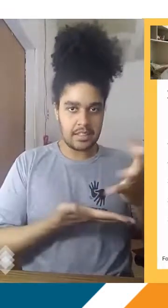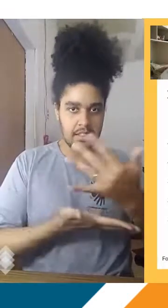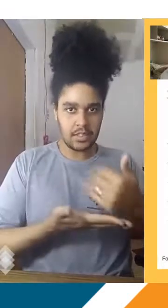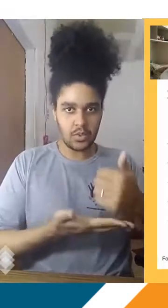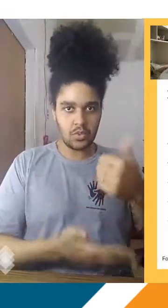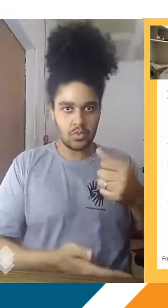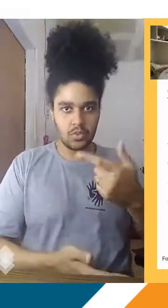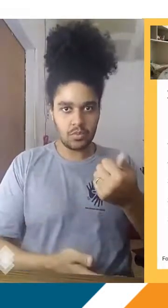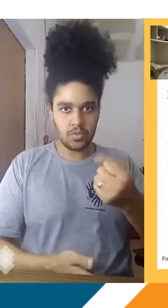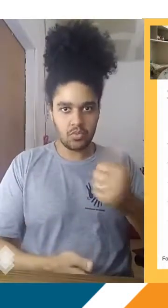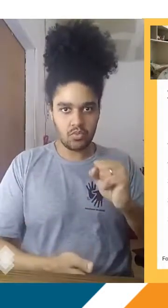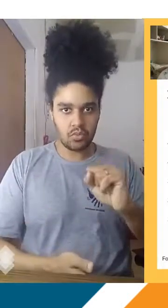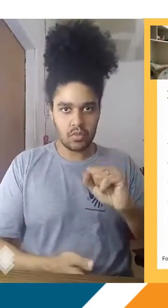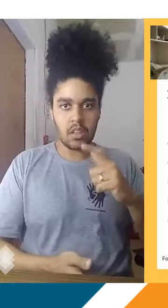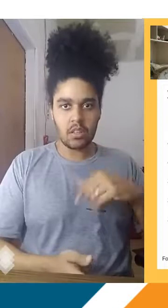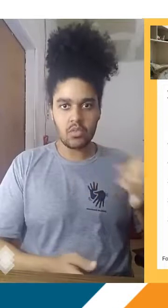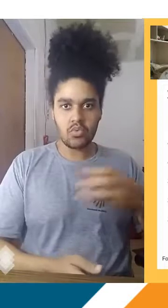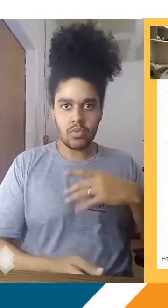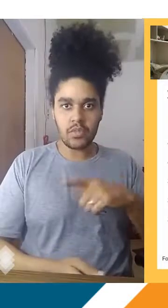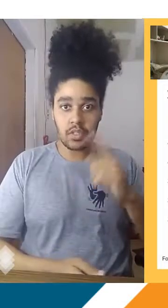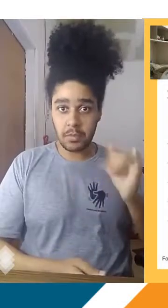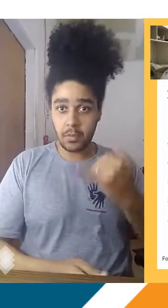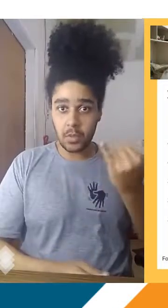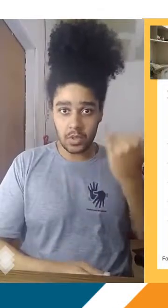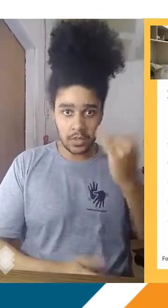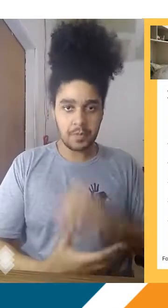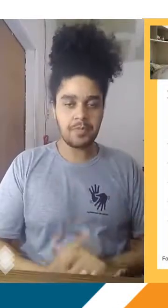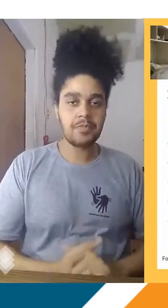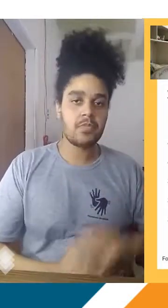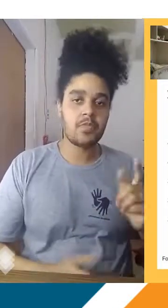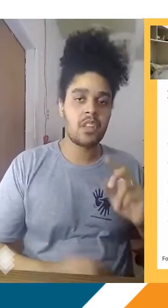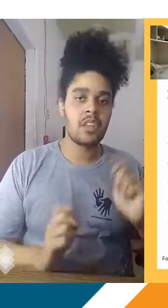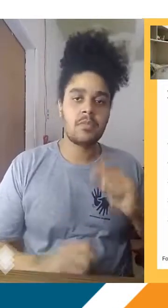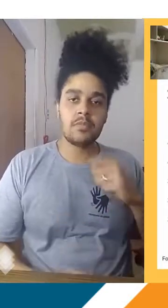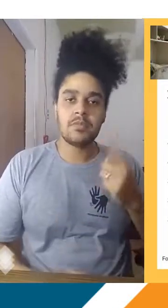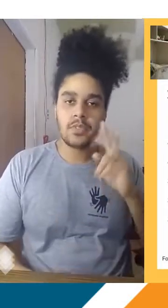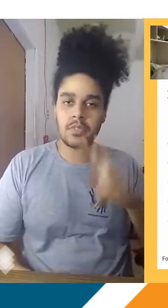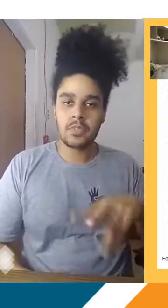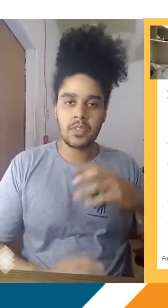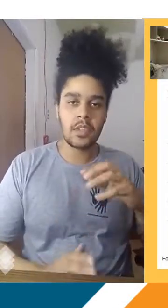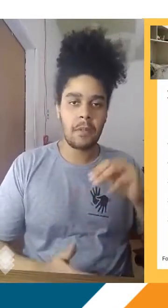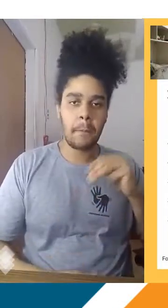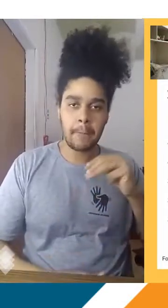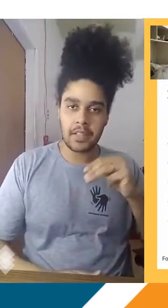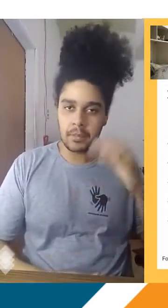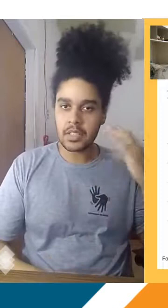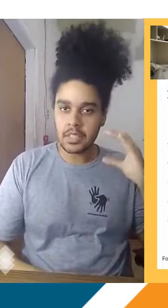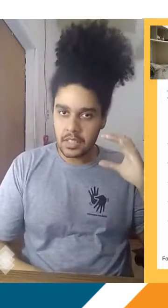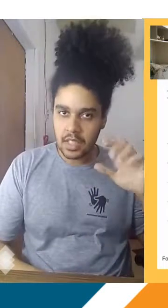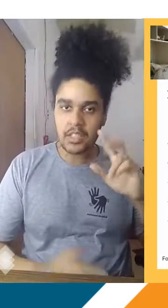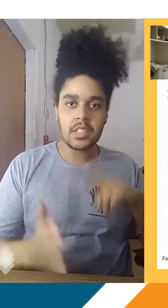eu não encontrei, mas eu encontrei os de 2018. Muito recentes, isso é importante. A gente pode ver que em matemática,